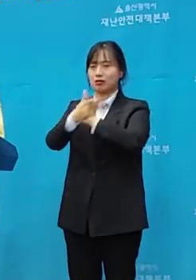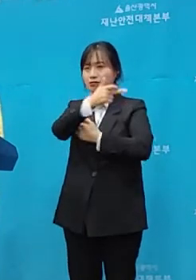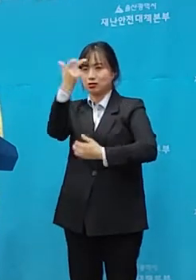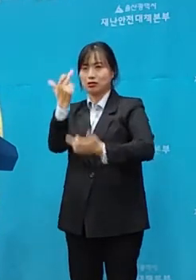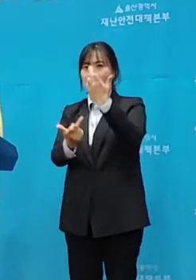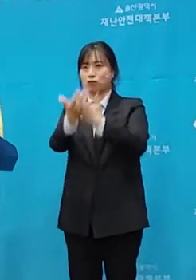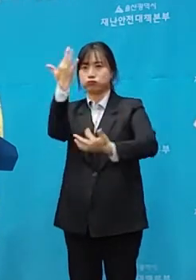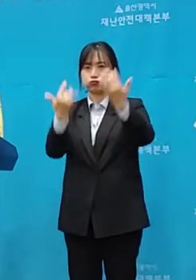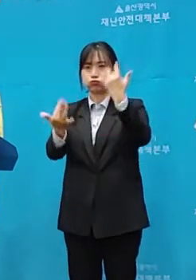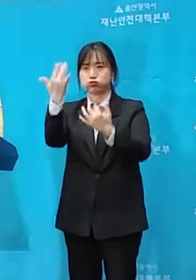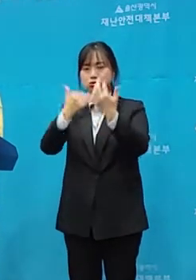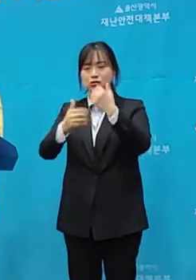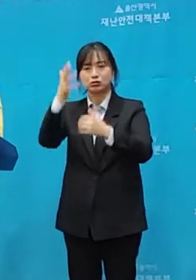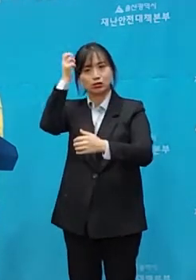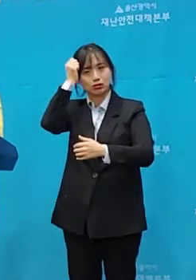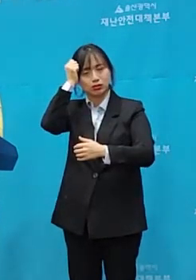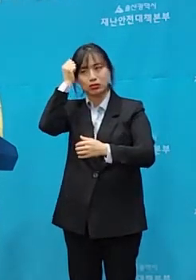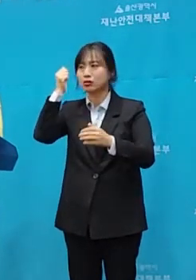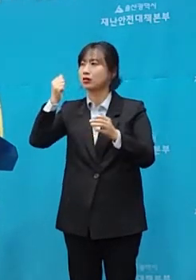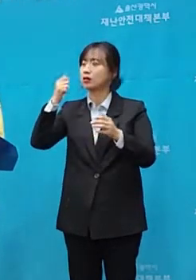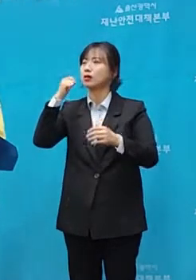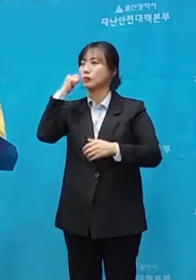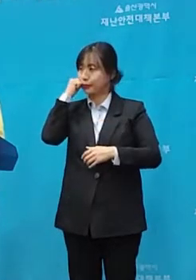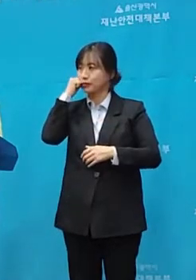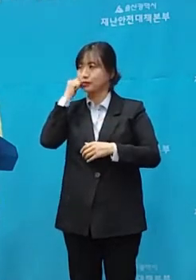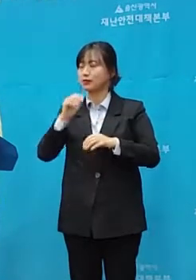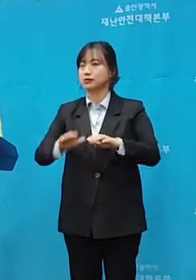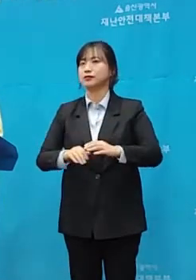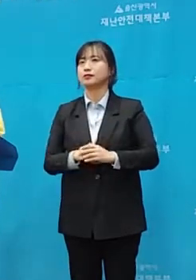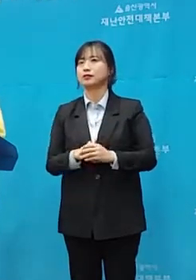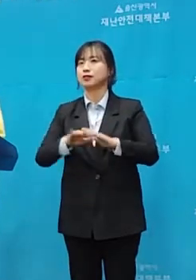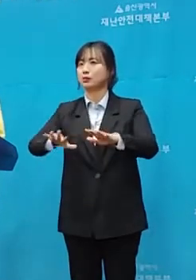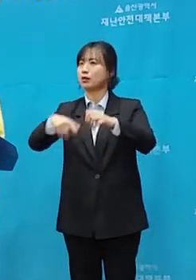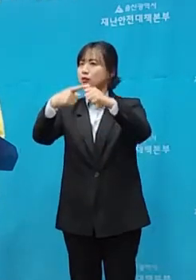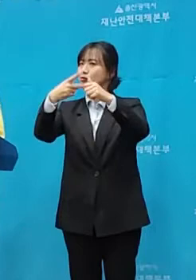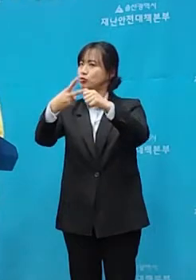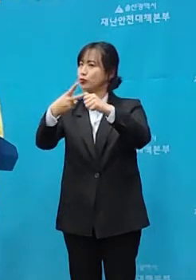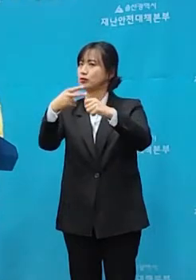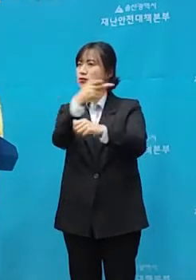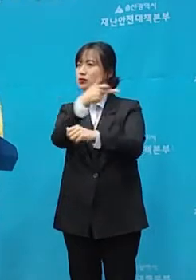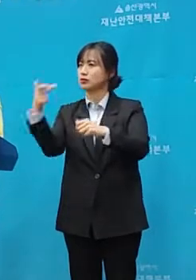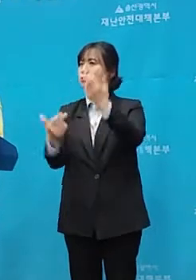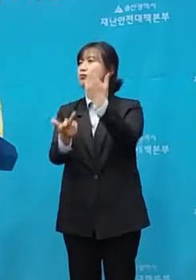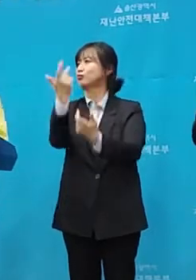대형산불이 울산에서 별로 기억되는 건 없습니다만은 두 번째 정도 된 것 같습니다.